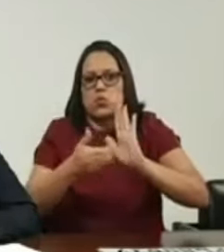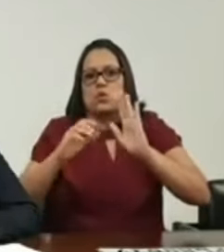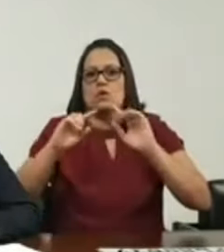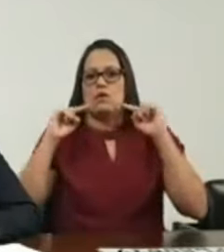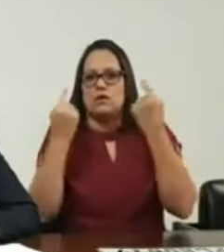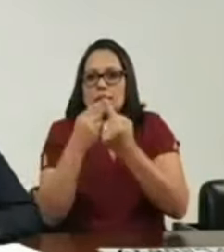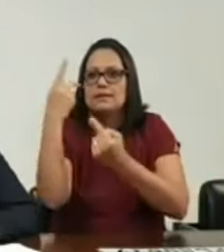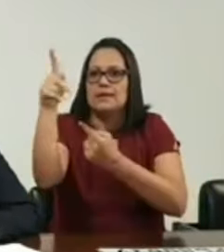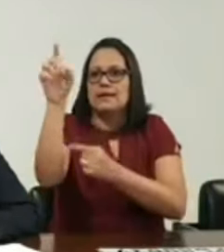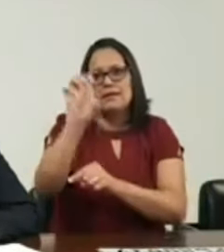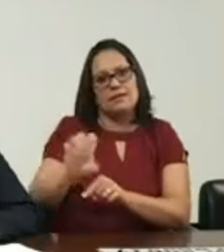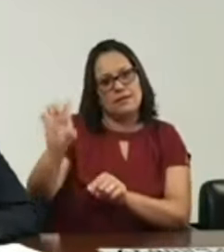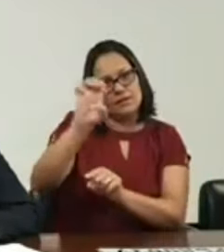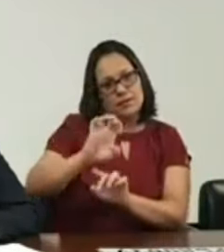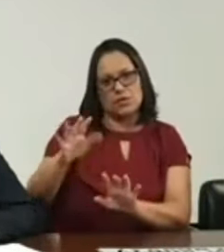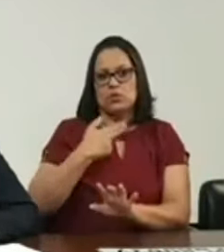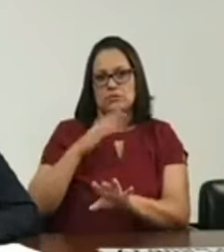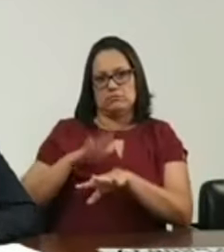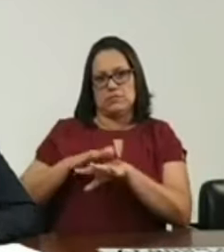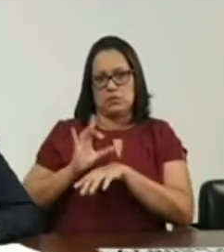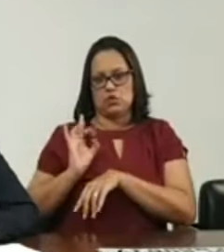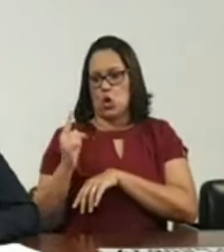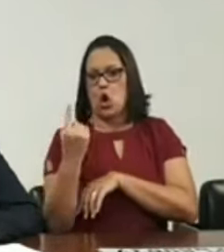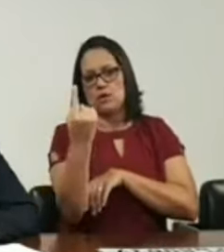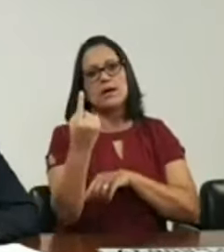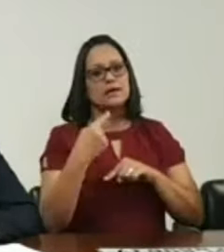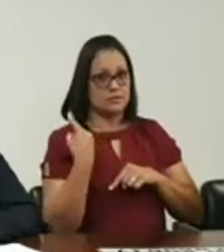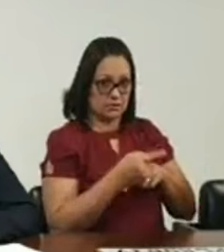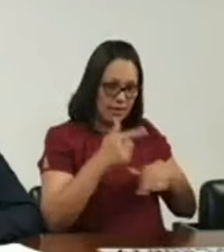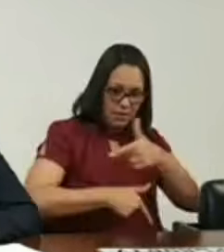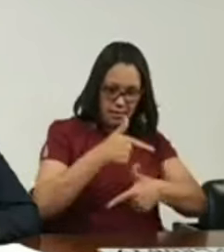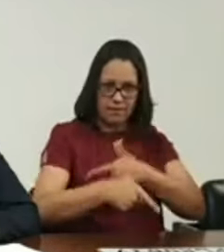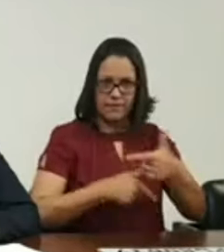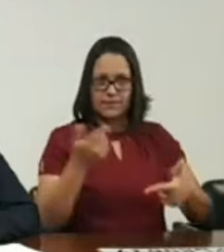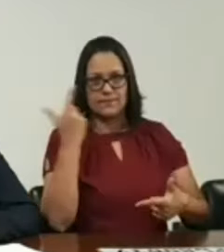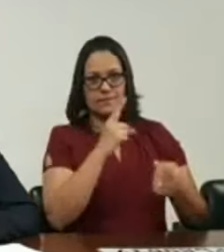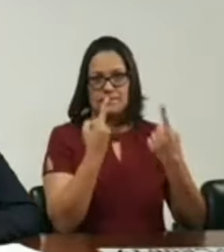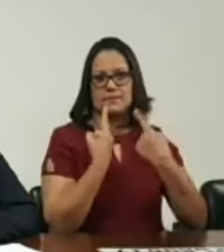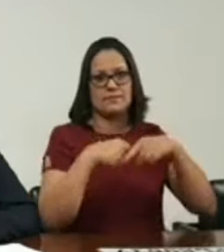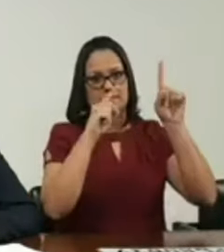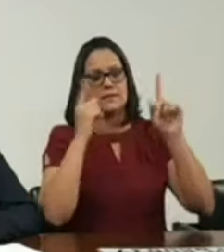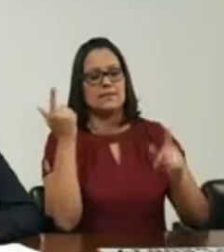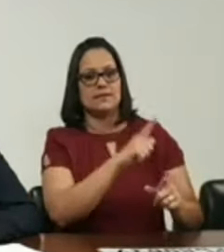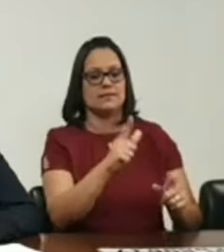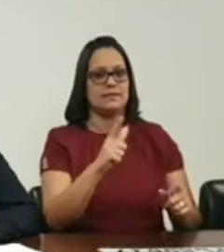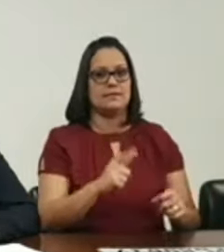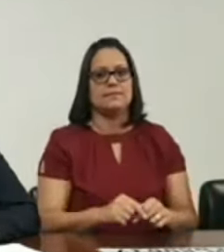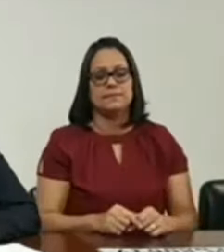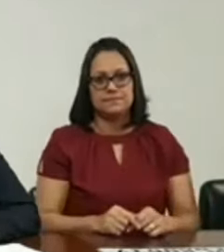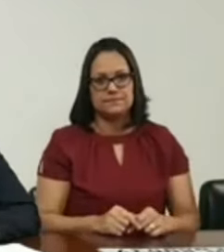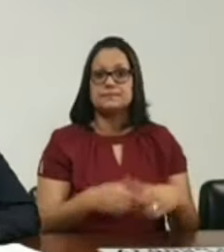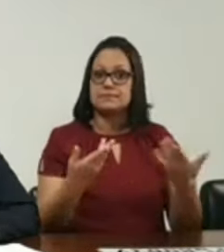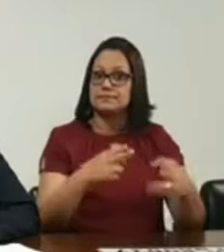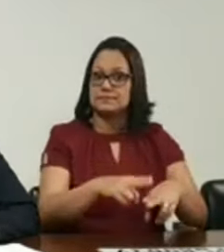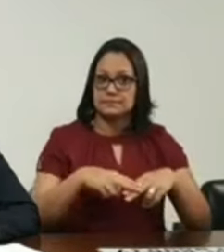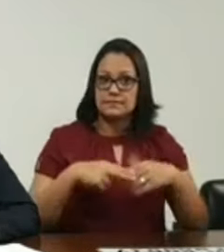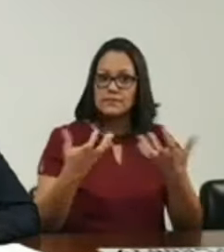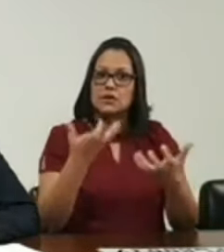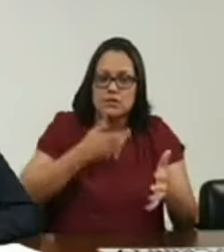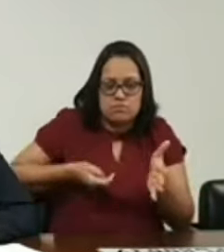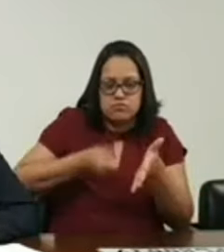lado da União Europeia não é possível essa entrada individual, mas do nosso lado é possível, vamos trabalhar para que isso possa ser feito dessa maneira, para que